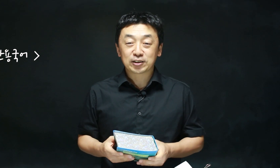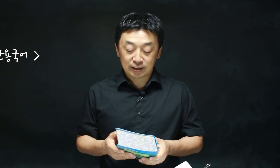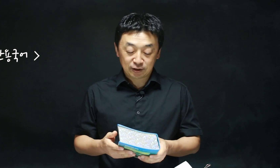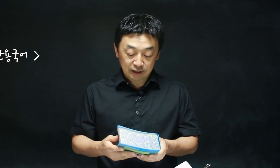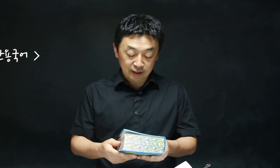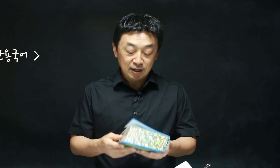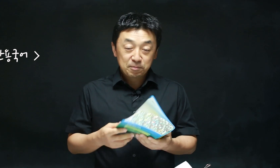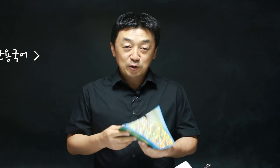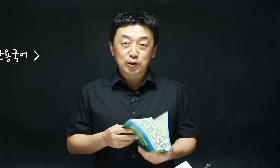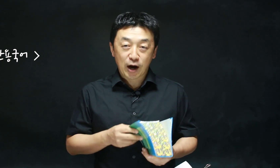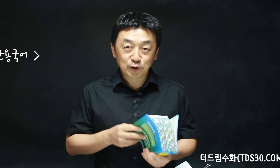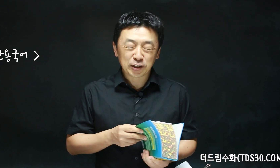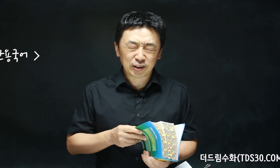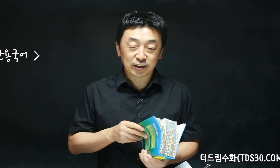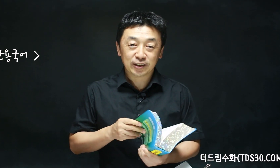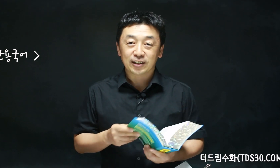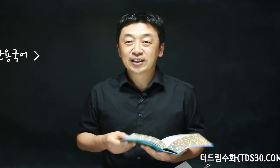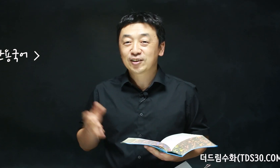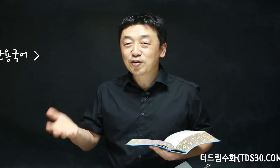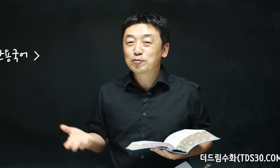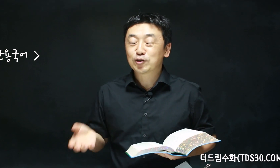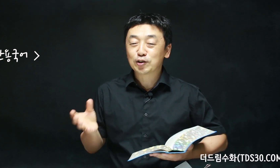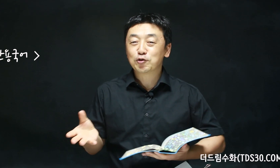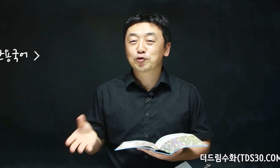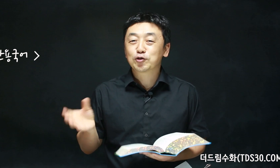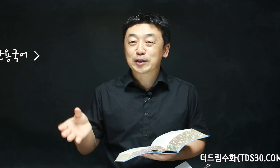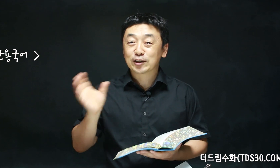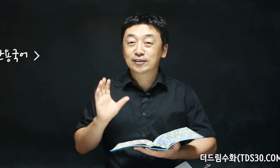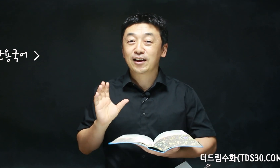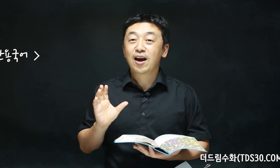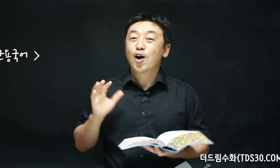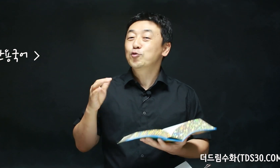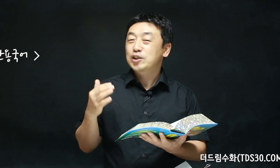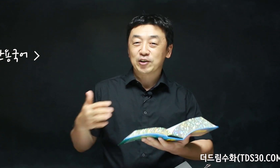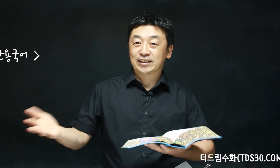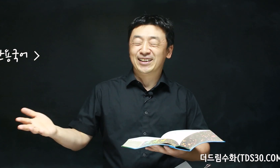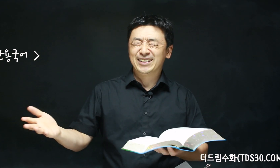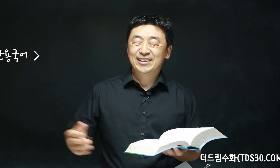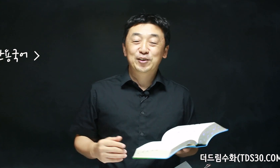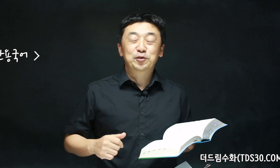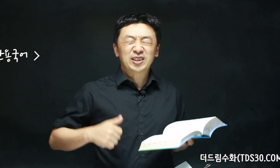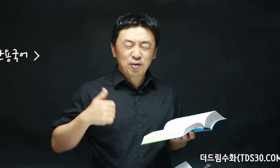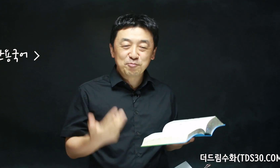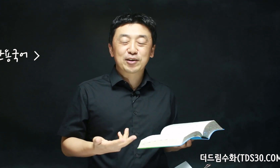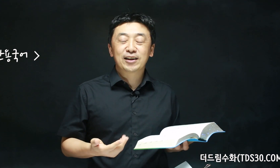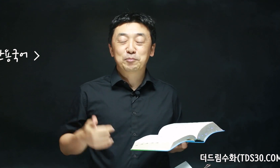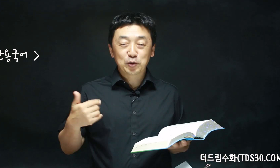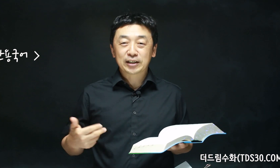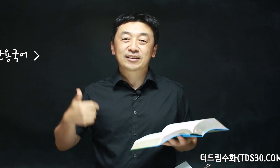느껴지는 것이 바로 이 관용인 거죠. 예. 뜨거운 국을 마셨는데 어우 시원하다. 또 뜨거운 물에 목욕탕에